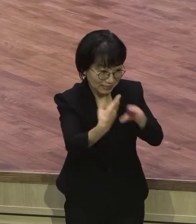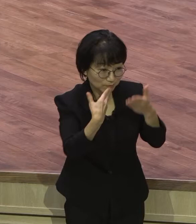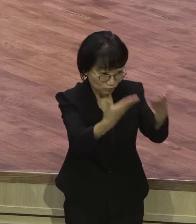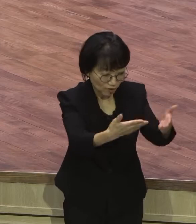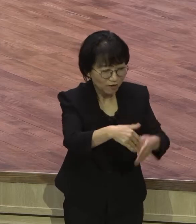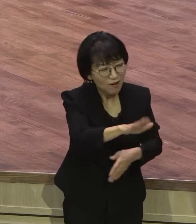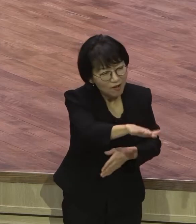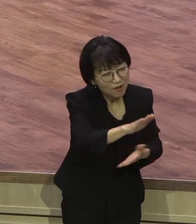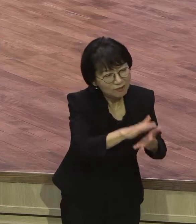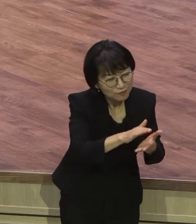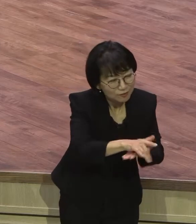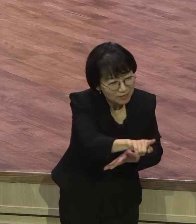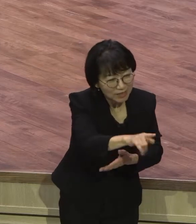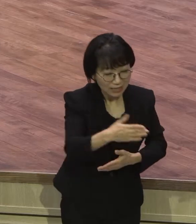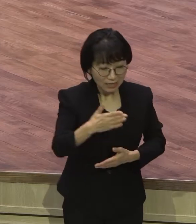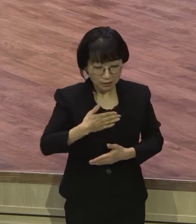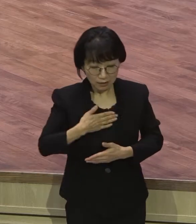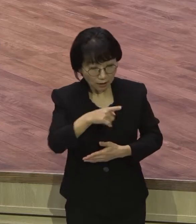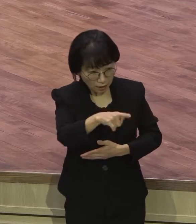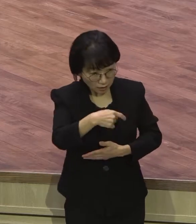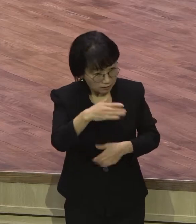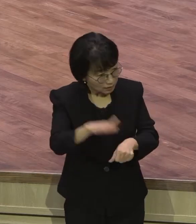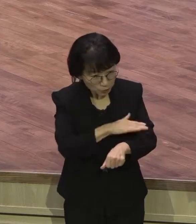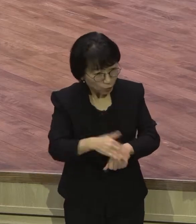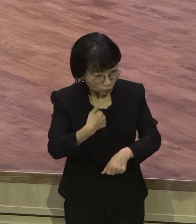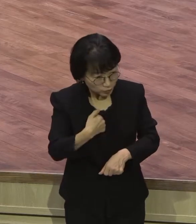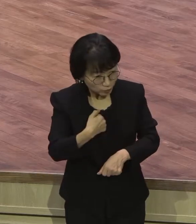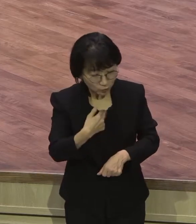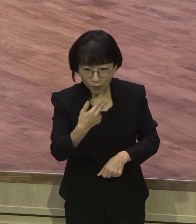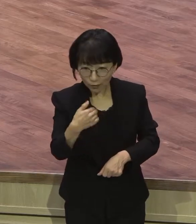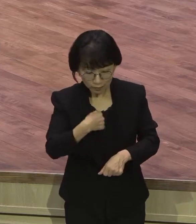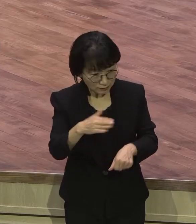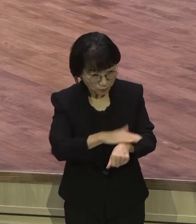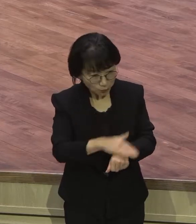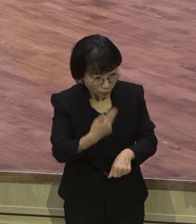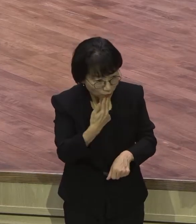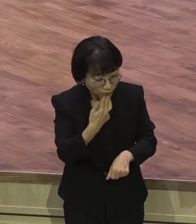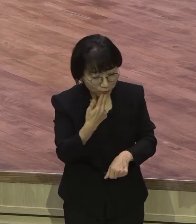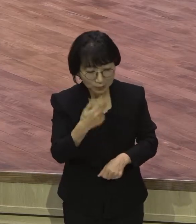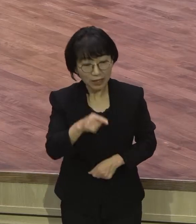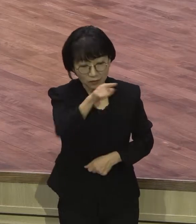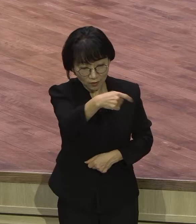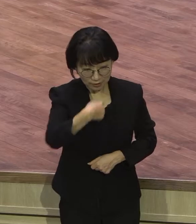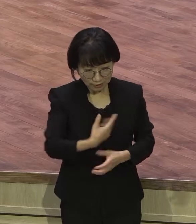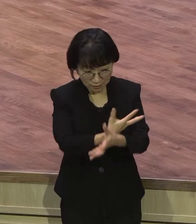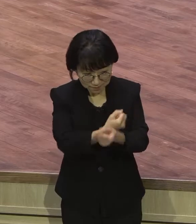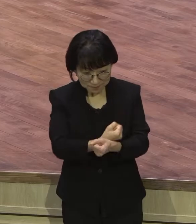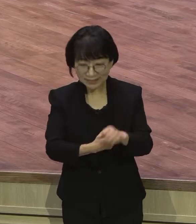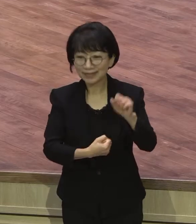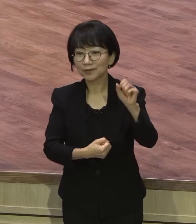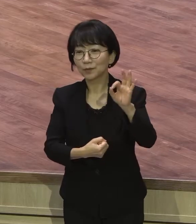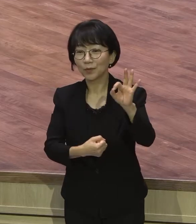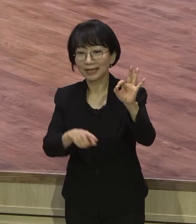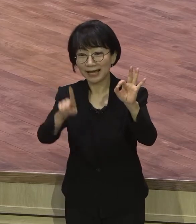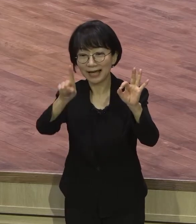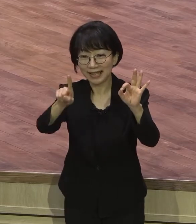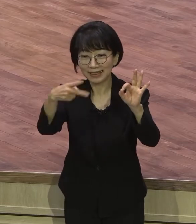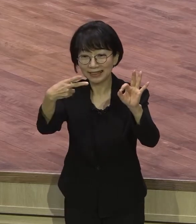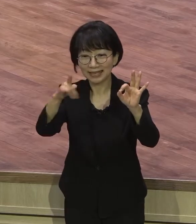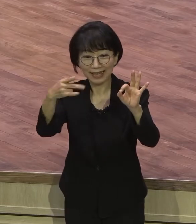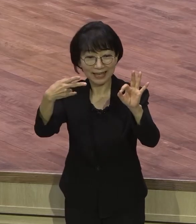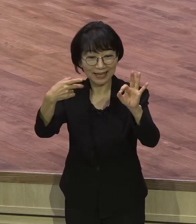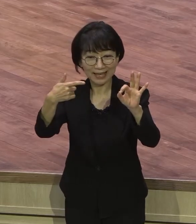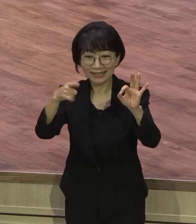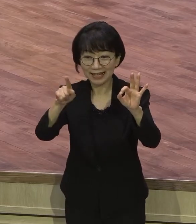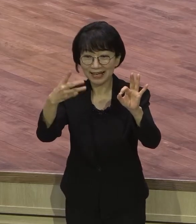이르되 친구여 내가 네게 잘못한 것이 없노라. 너가 나와 한 데나리온의 약속을 하지 아니하였느냐.